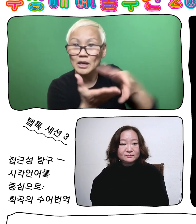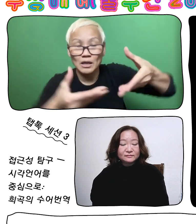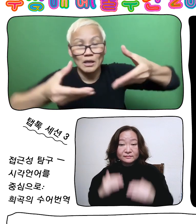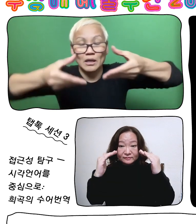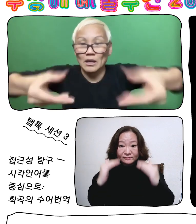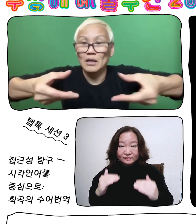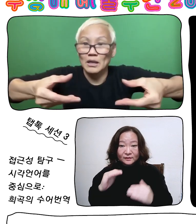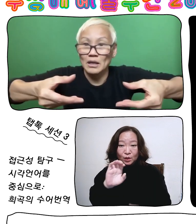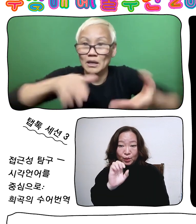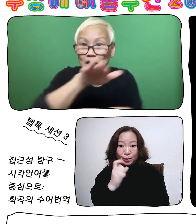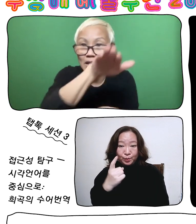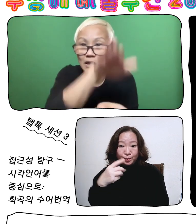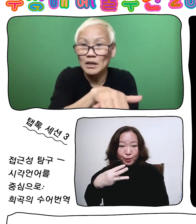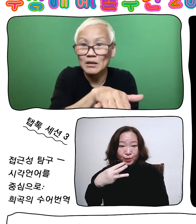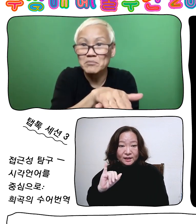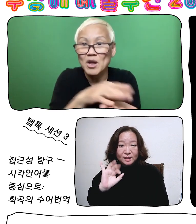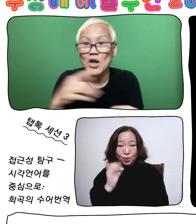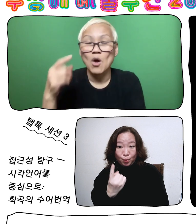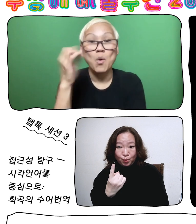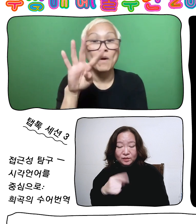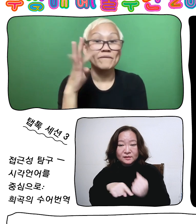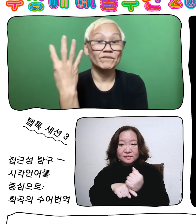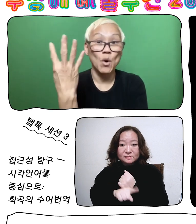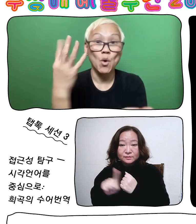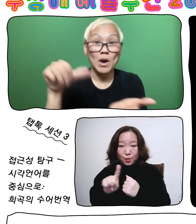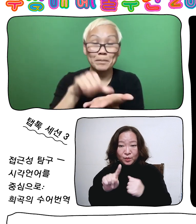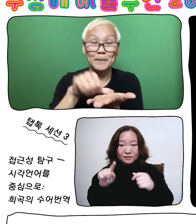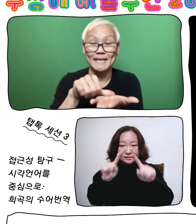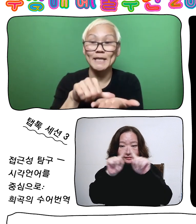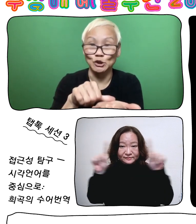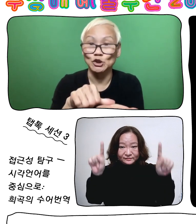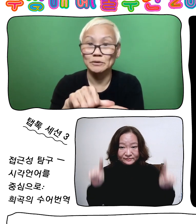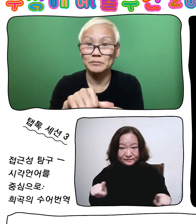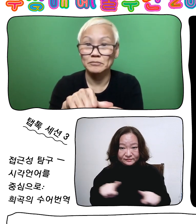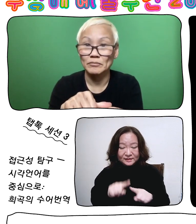당시엔 454페이지로 제작되었죠.